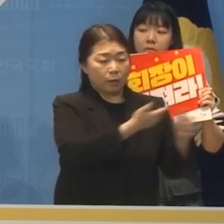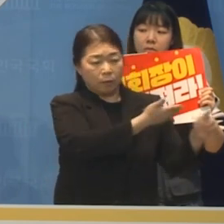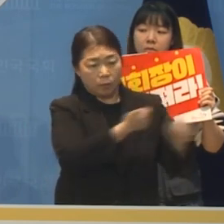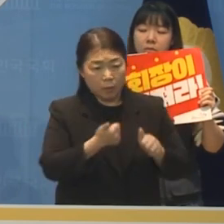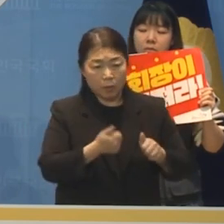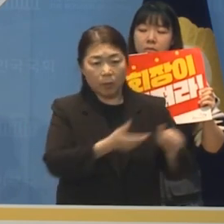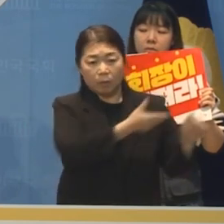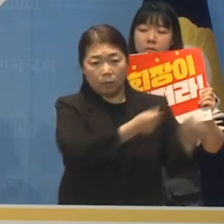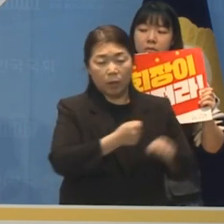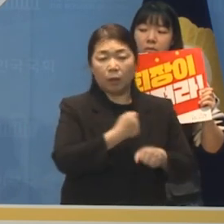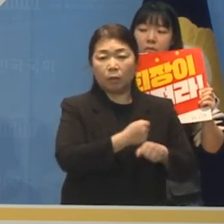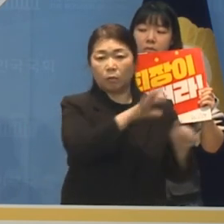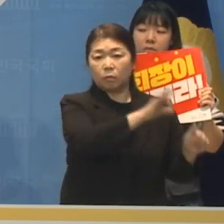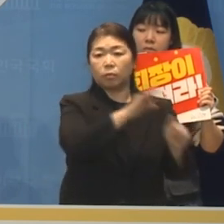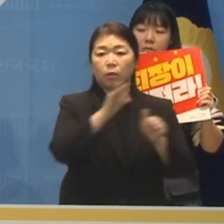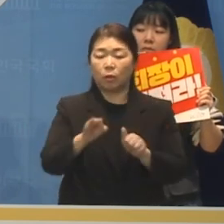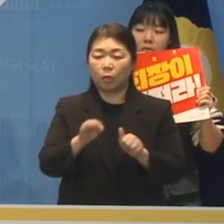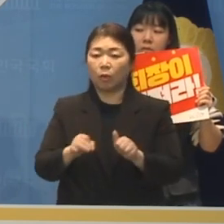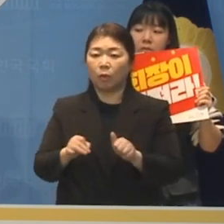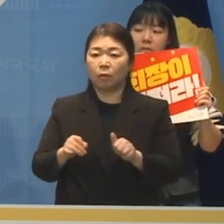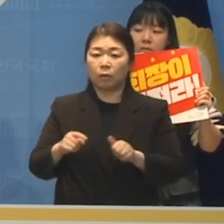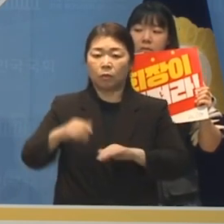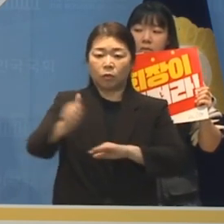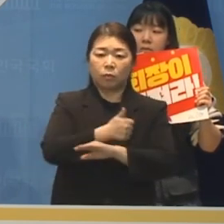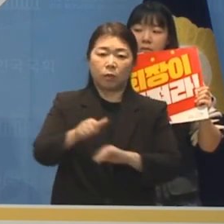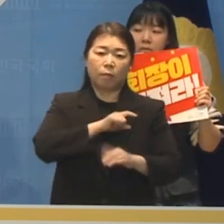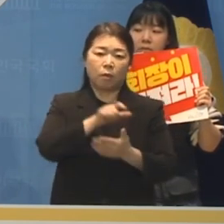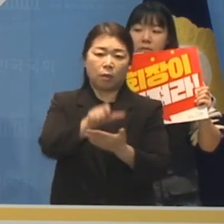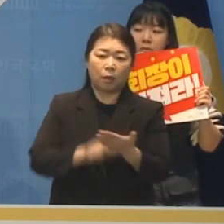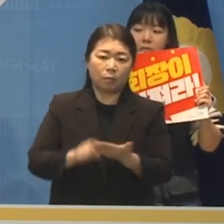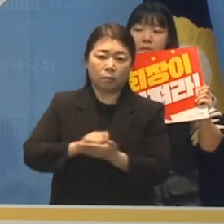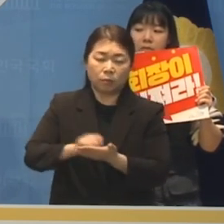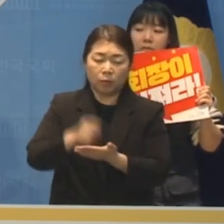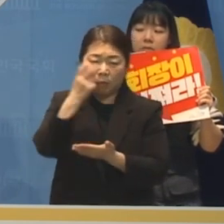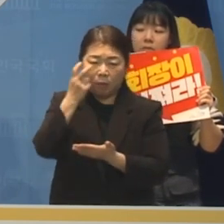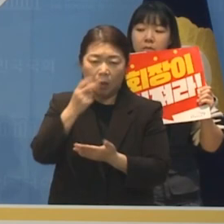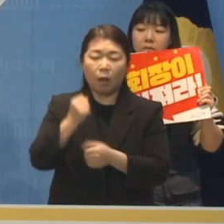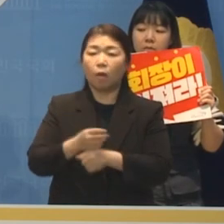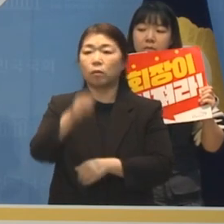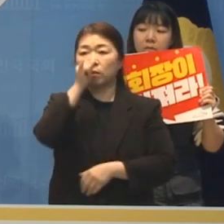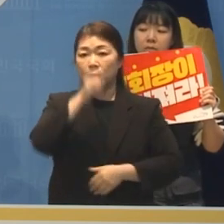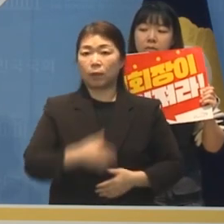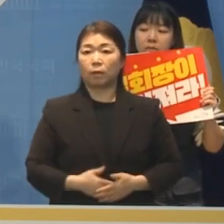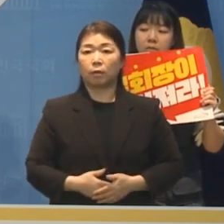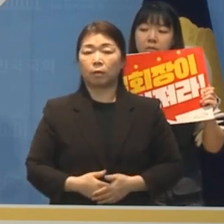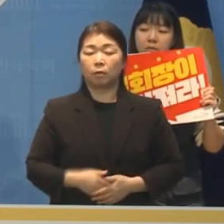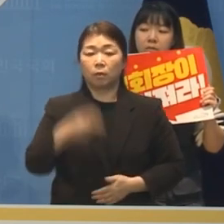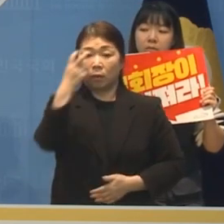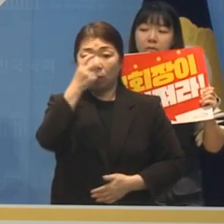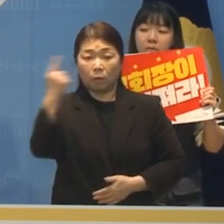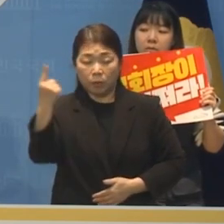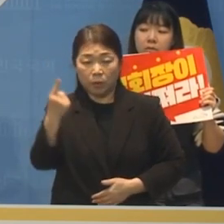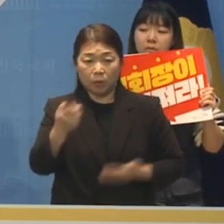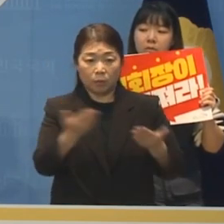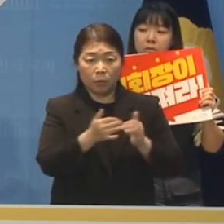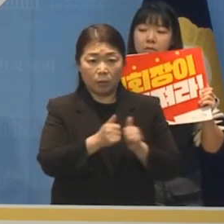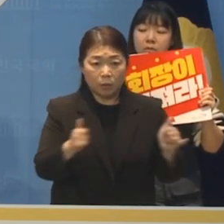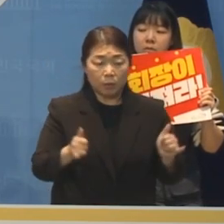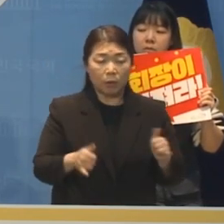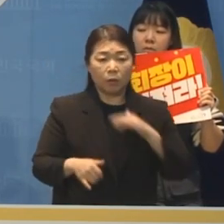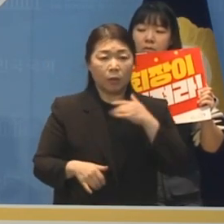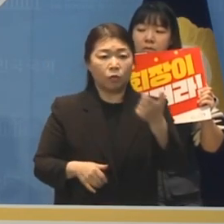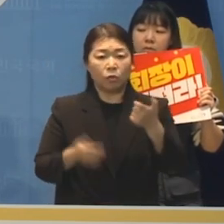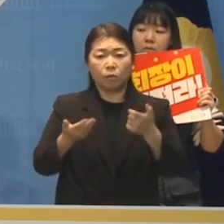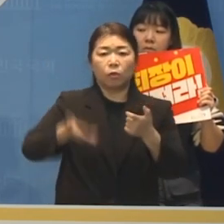직원을 새롭게 고용하고 출입자 명단을 쓰게 하고 있습니다. 경비업체 직원은 60살이 넘는